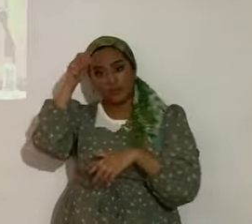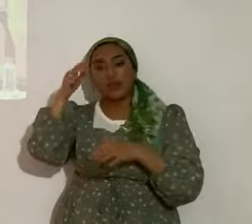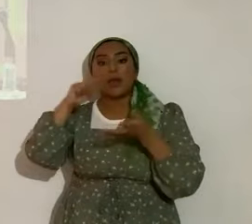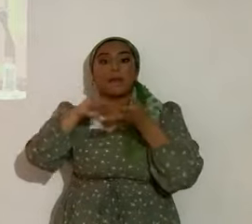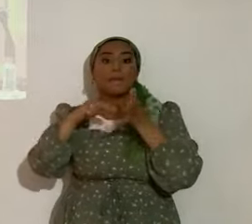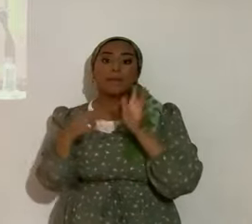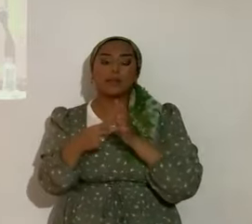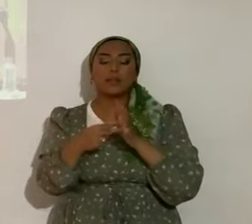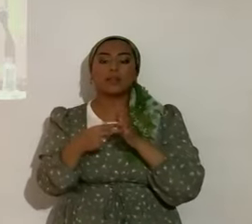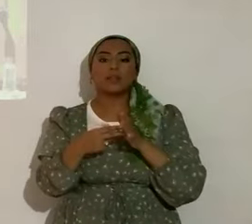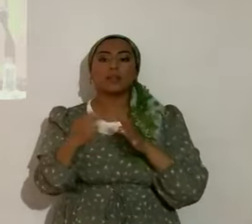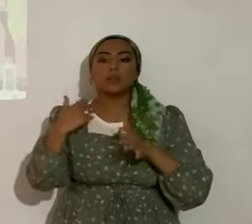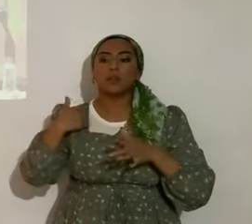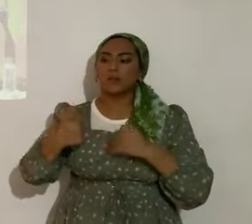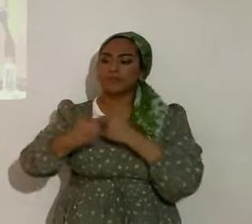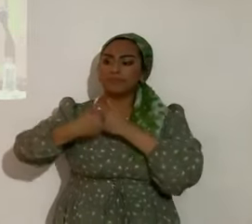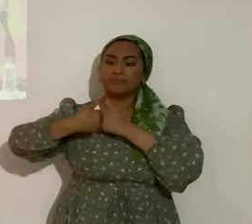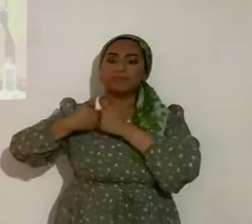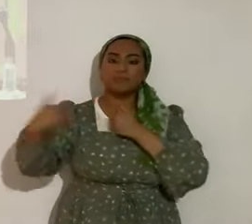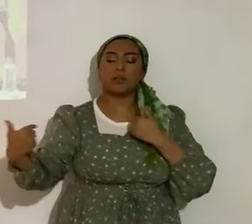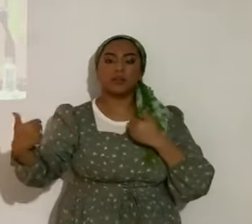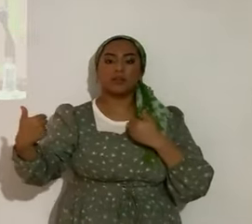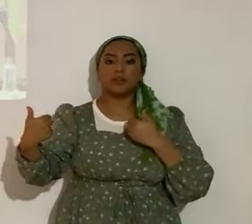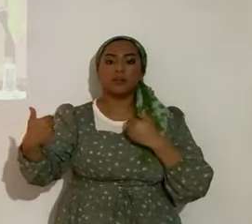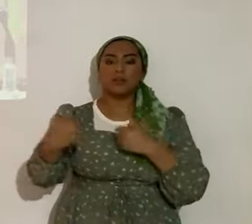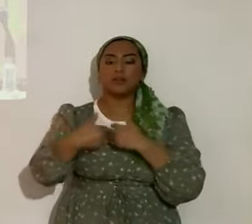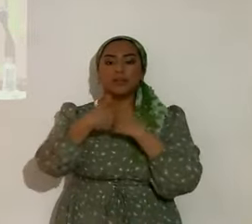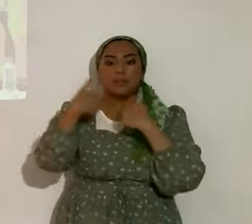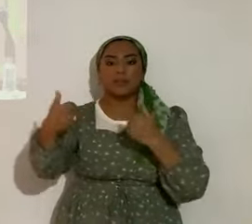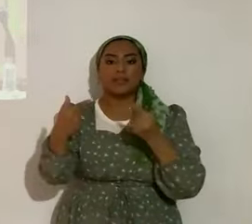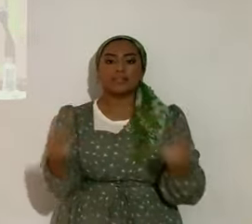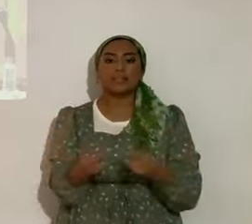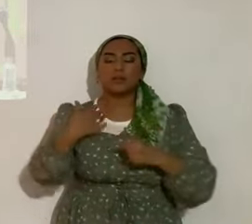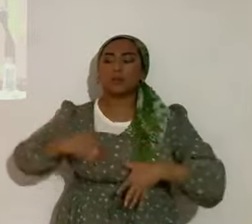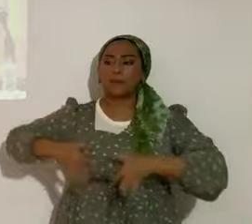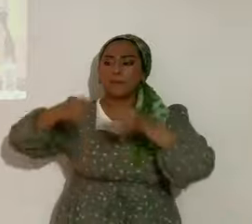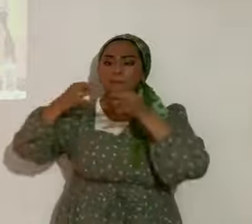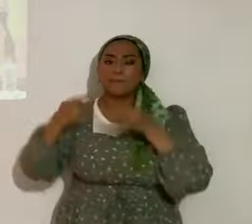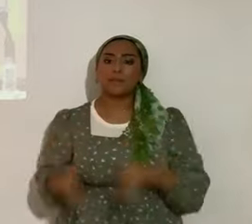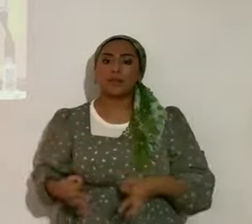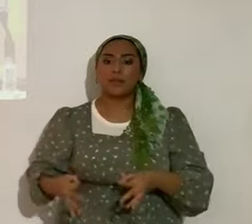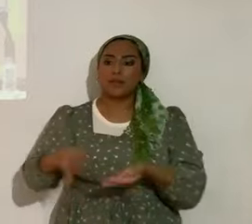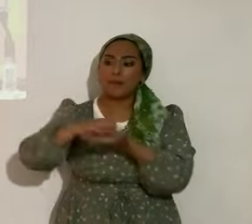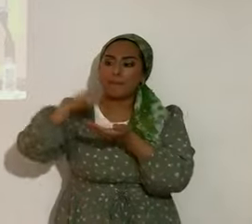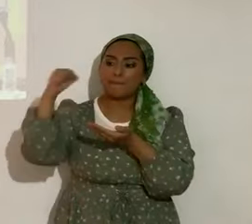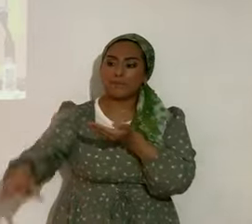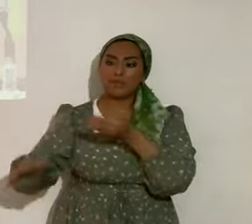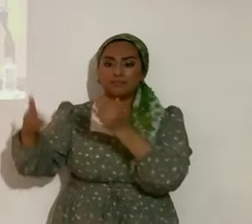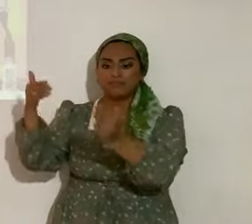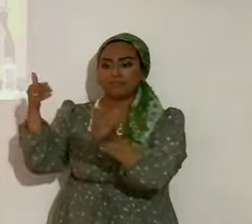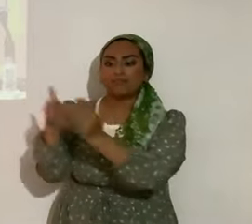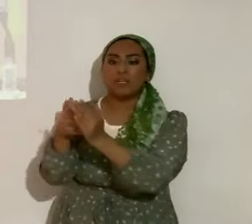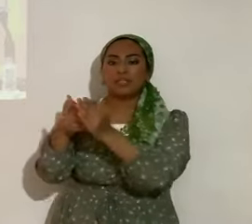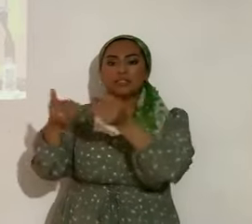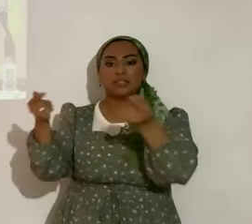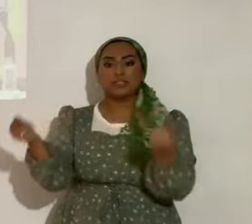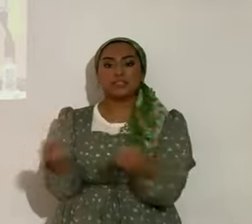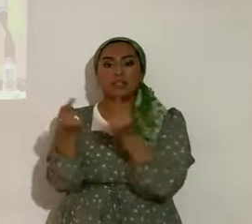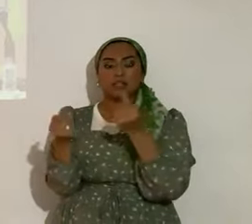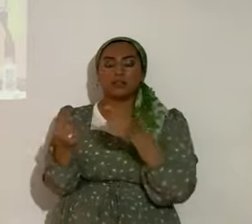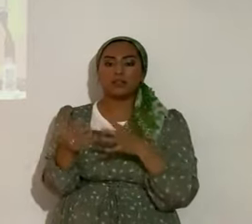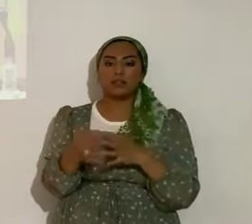es no añadir gastos a la deuda. Ponerse de acuerdo con el adversario significa tomar decisiones drásticas contra el pecado. No significa para nada hacer la